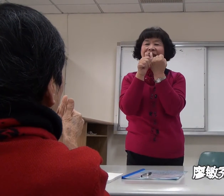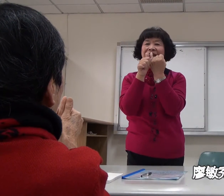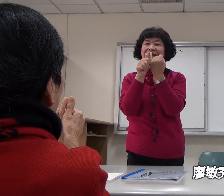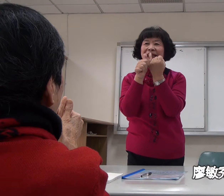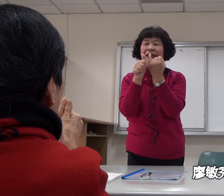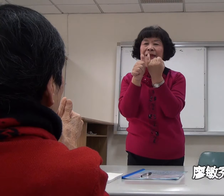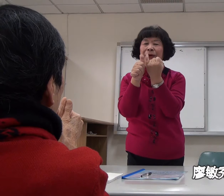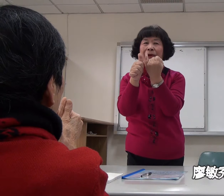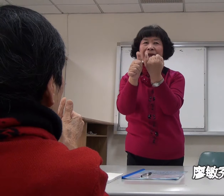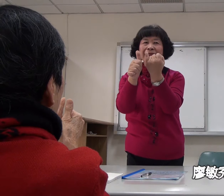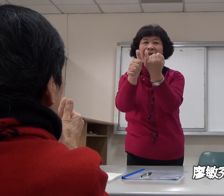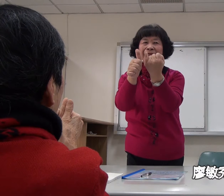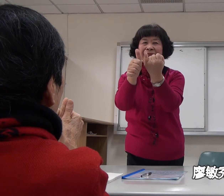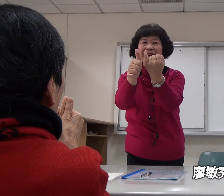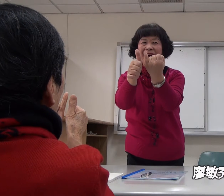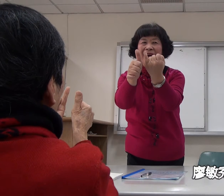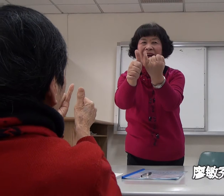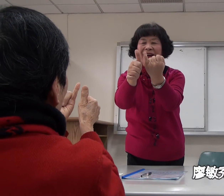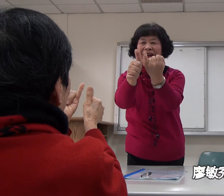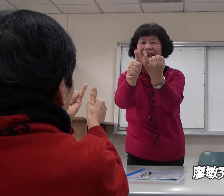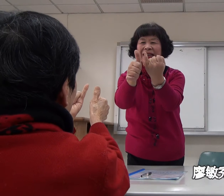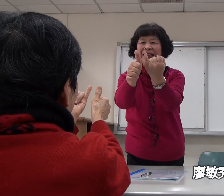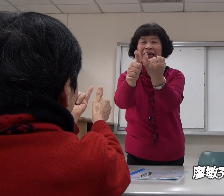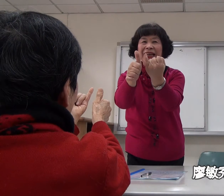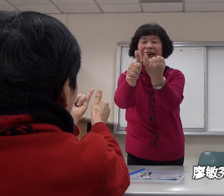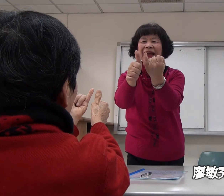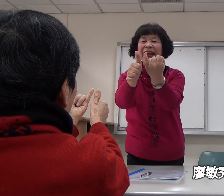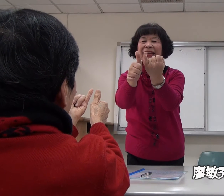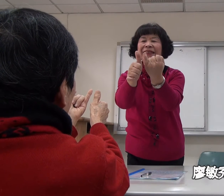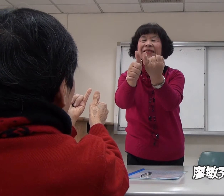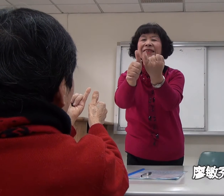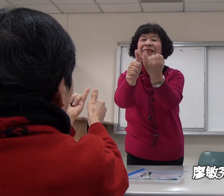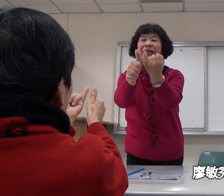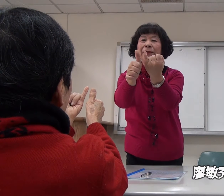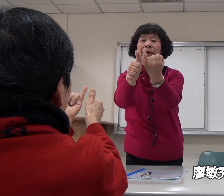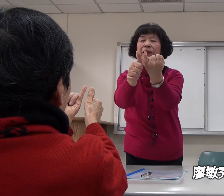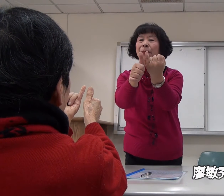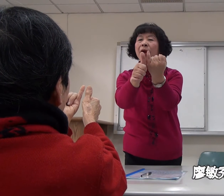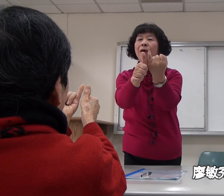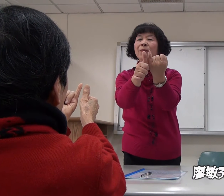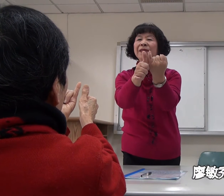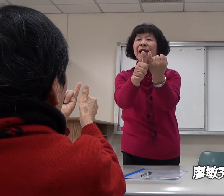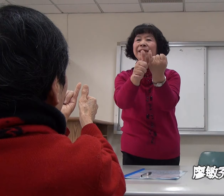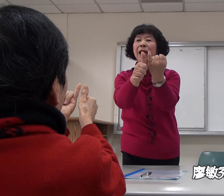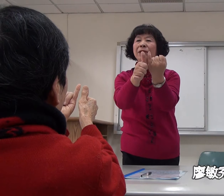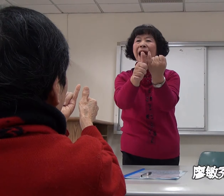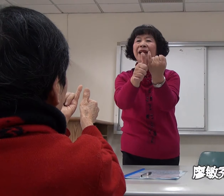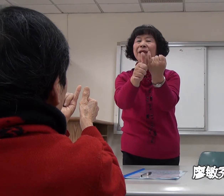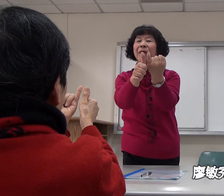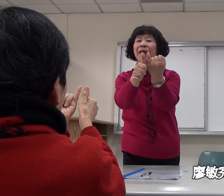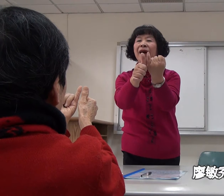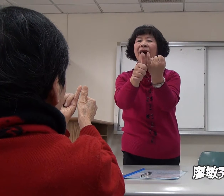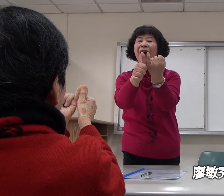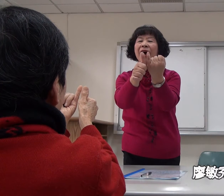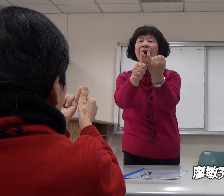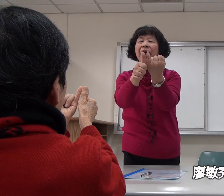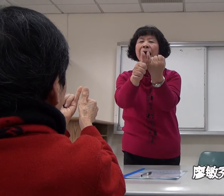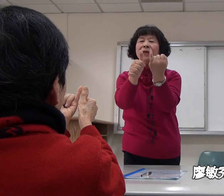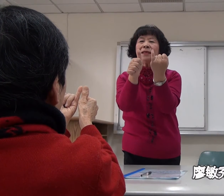两个人往前走，嘿，就是结婚，有没有？我们在教堂里面哈。啊，可是